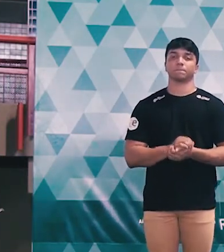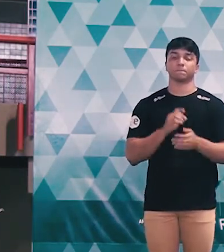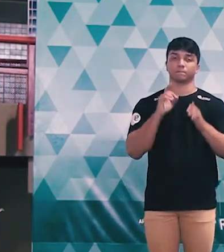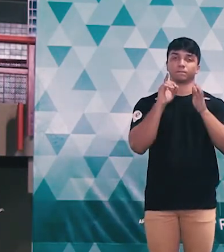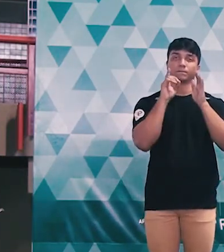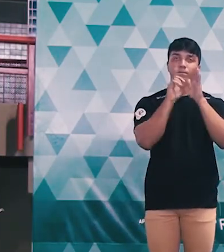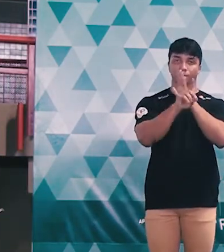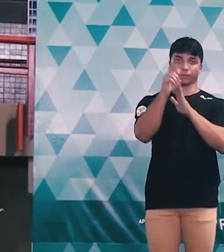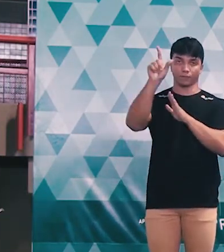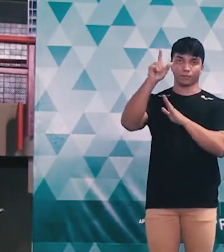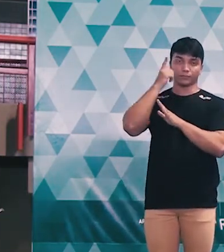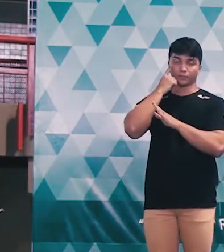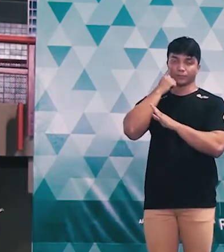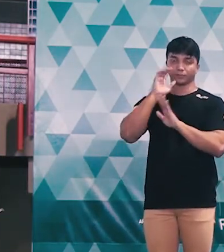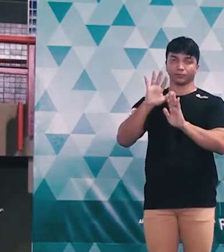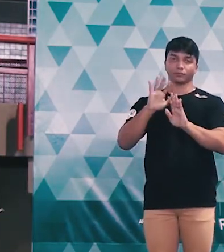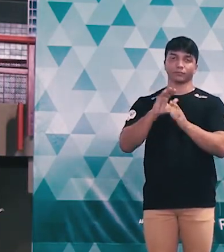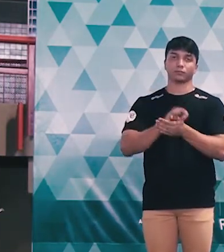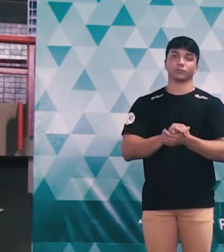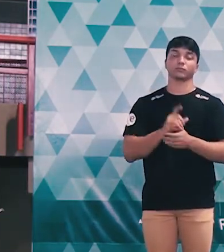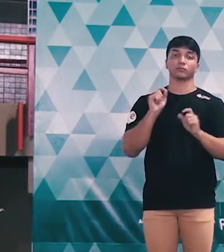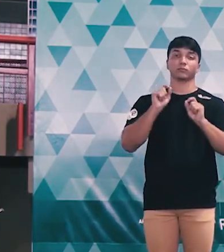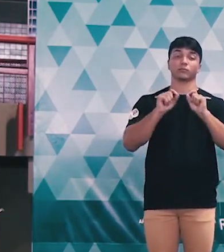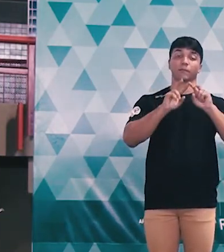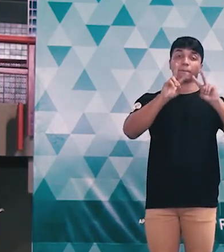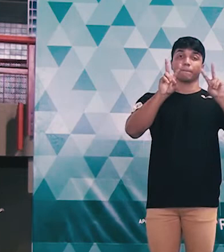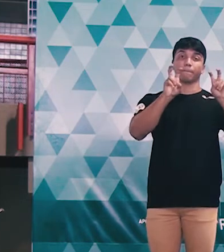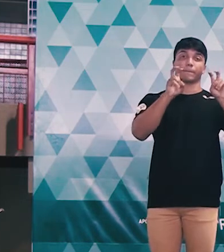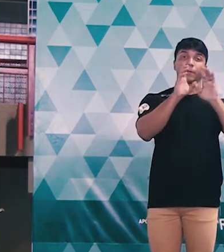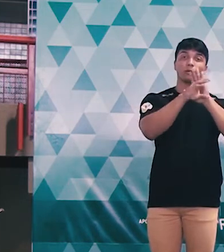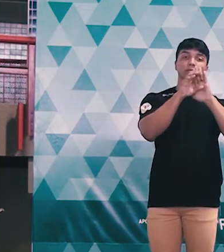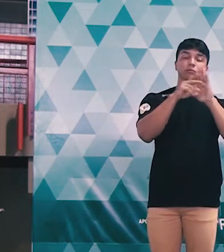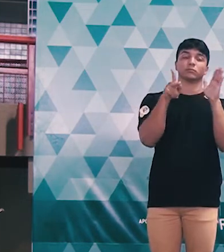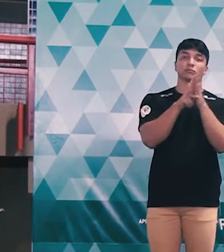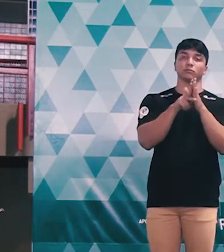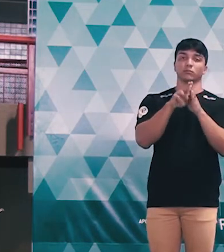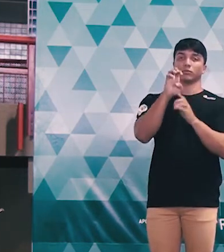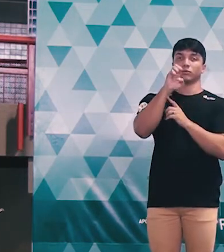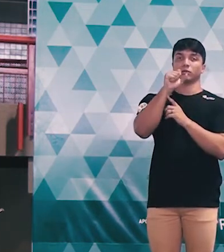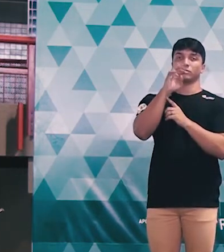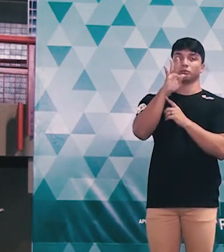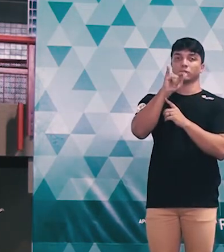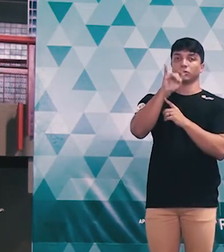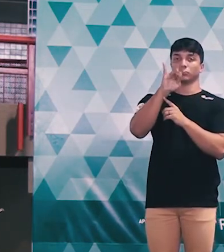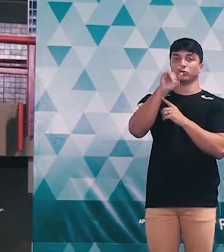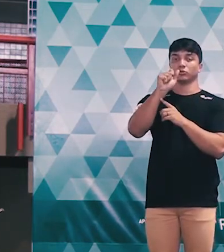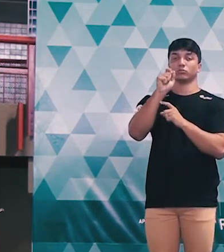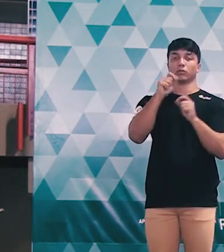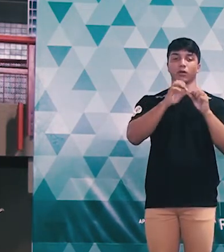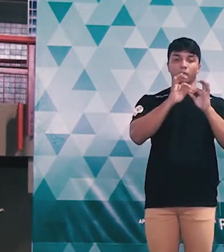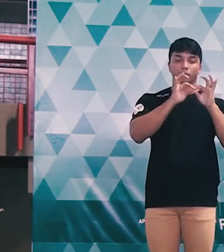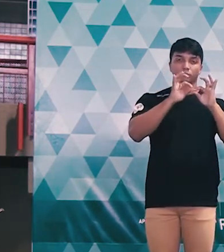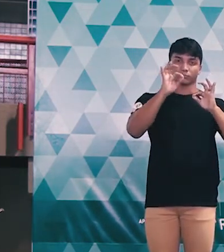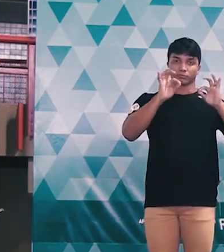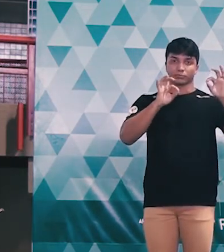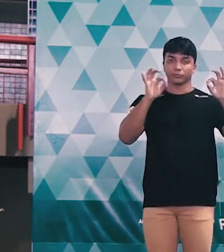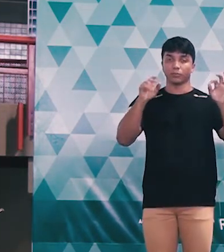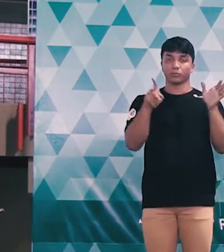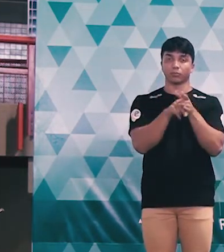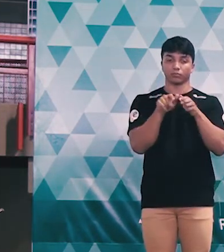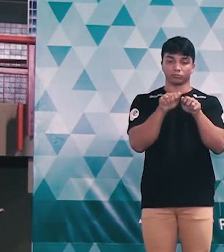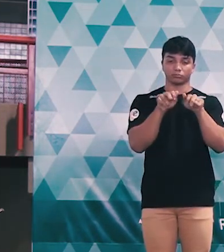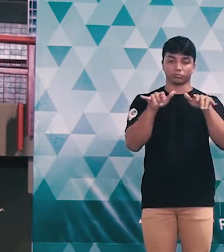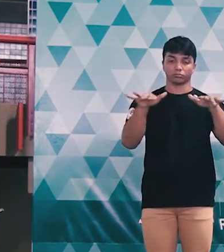com vocês, ela trata de um conceito que para a estatística é importantíssimo. É o conceito de medida de